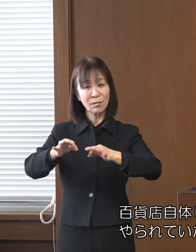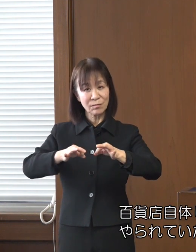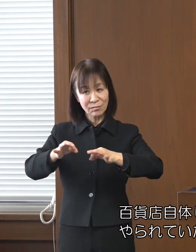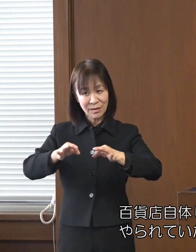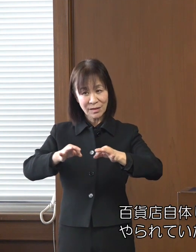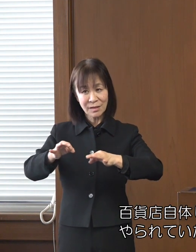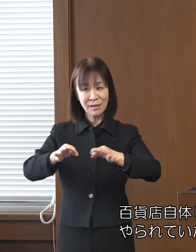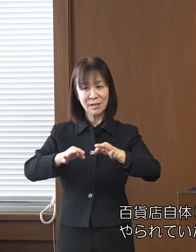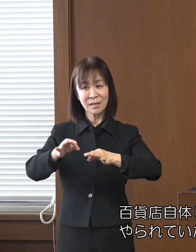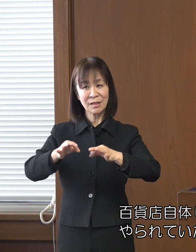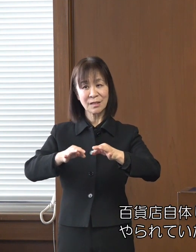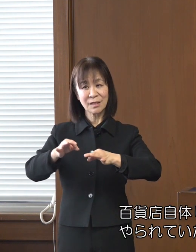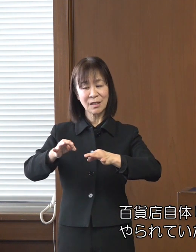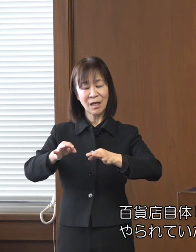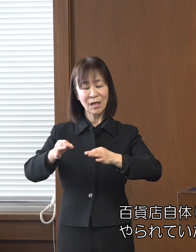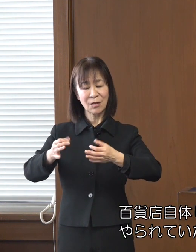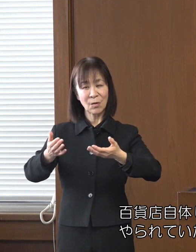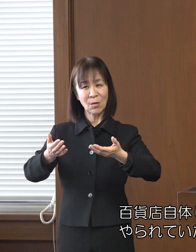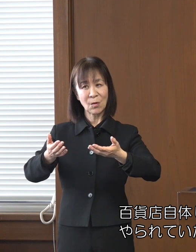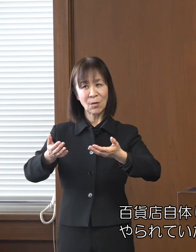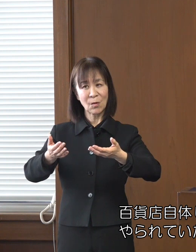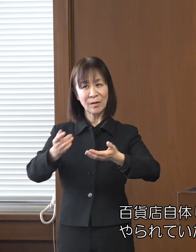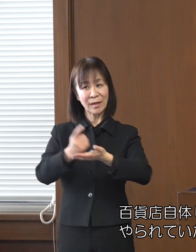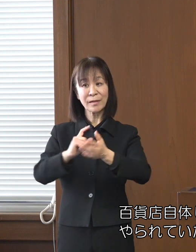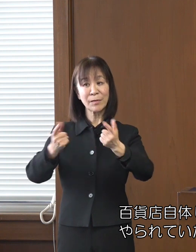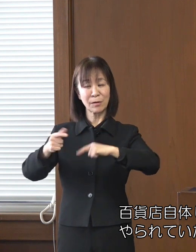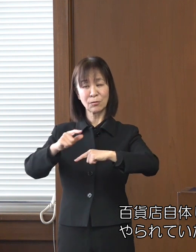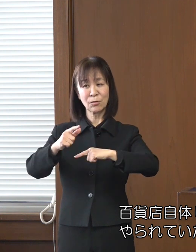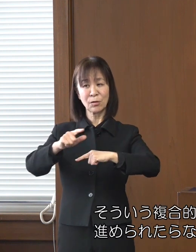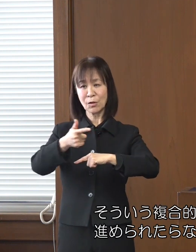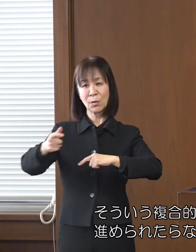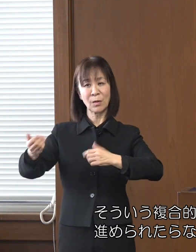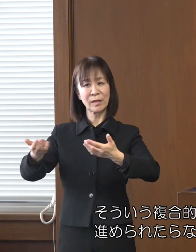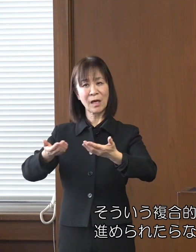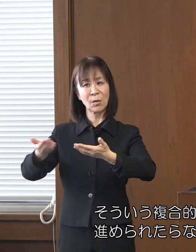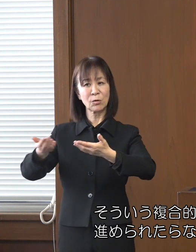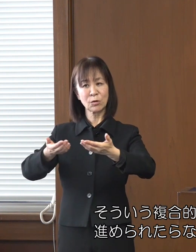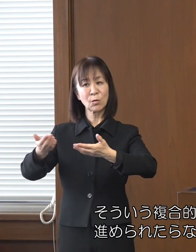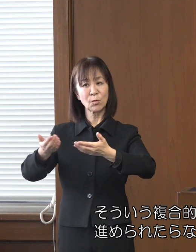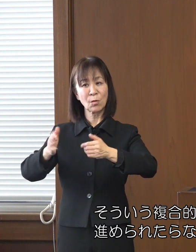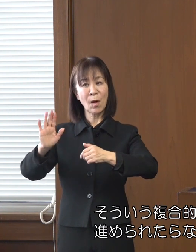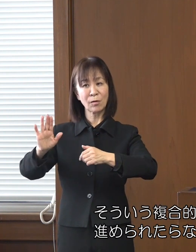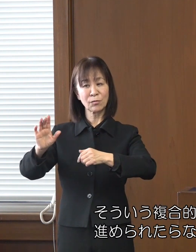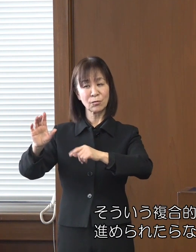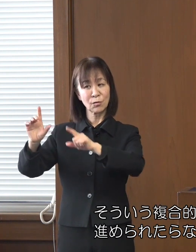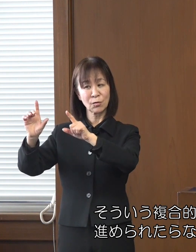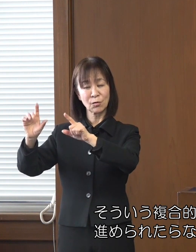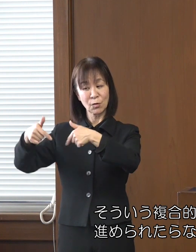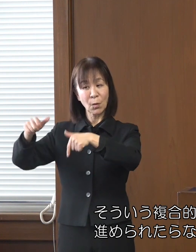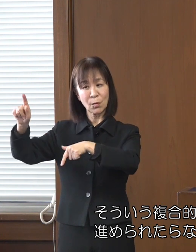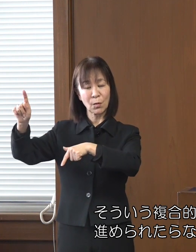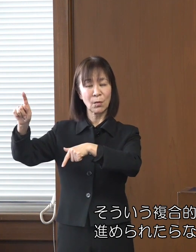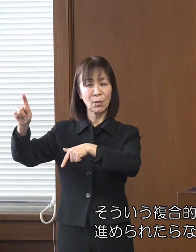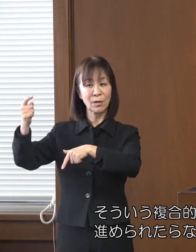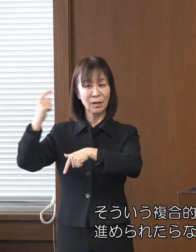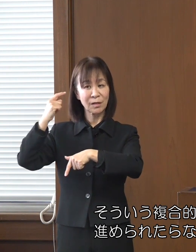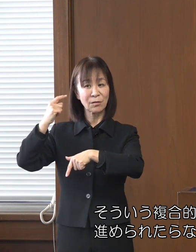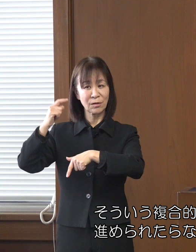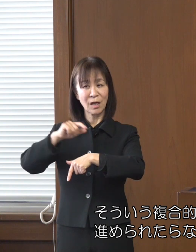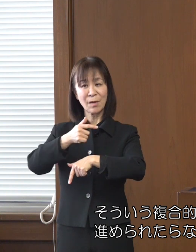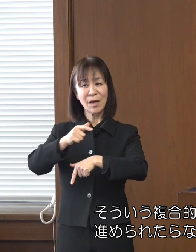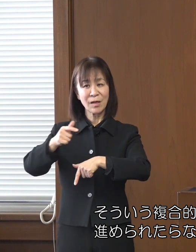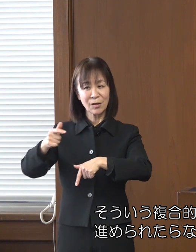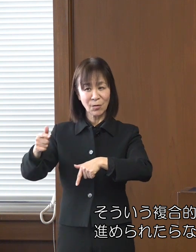ろんな事業をやられてた会社だということなので、まあ、そういう複合的な面でも一緒